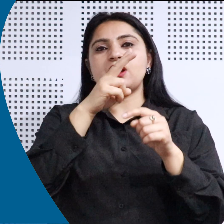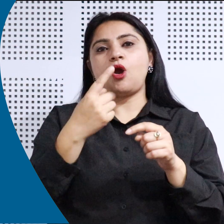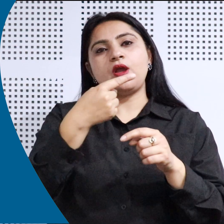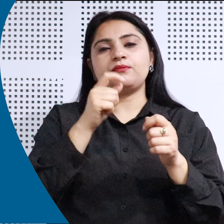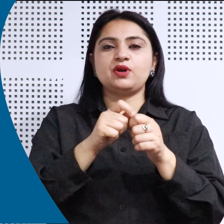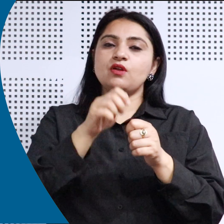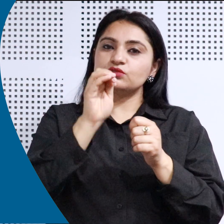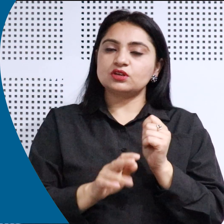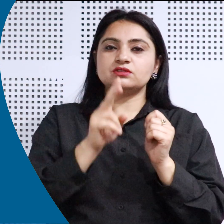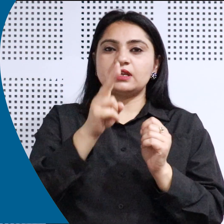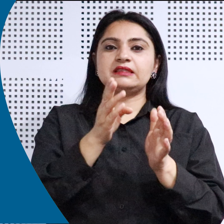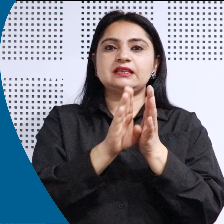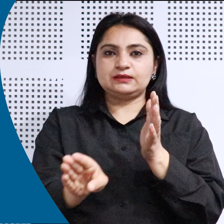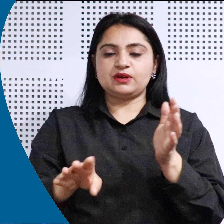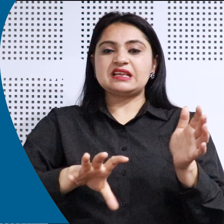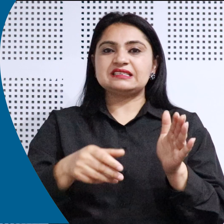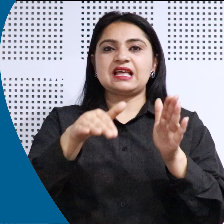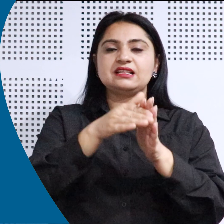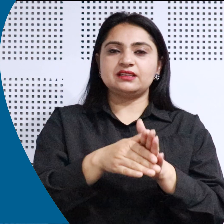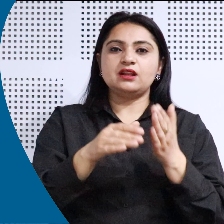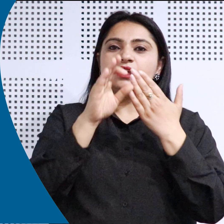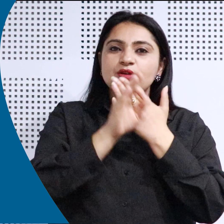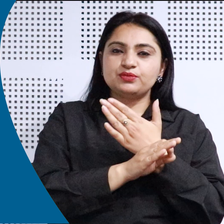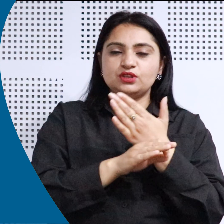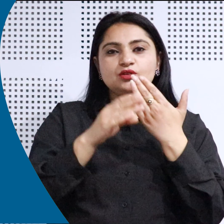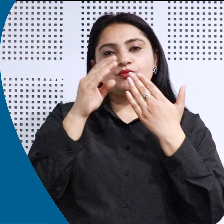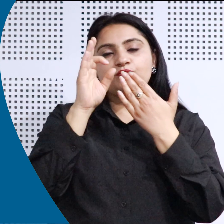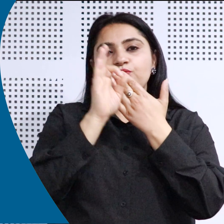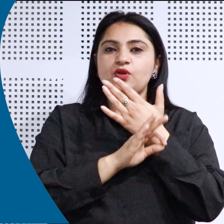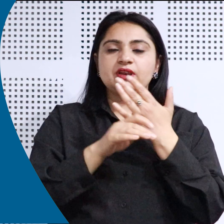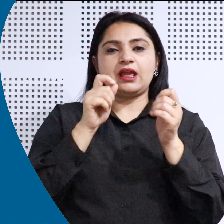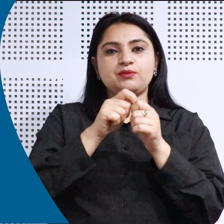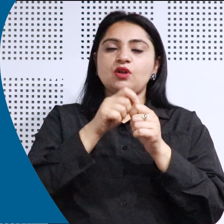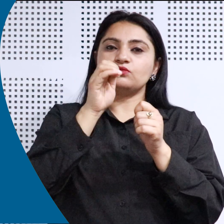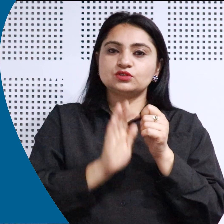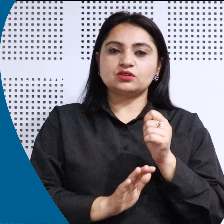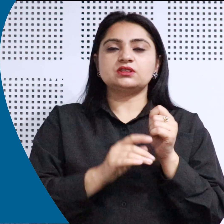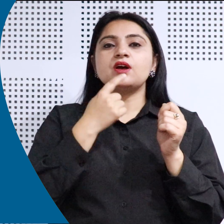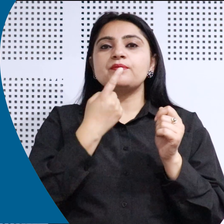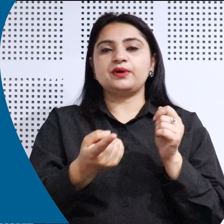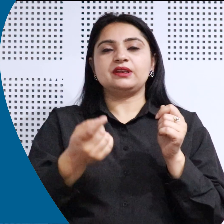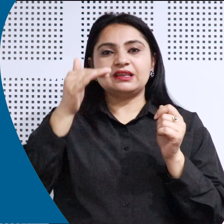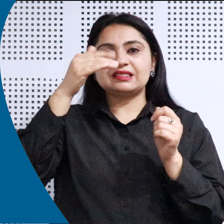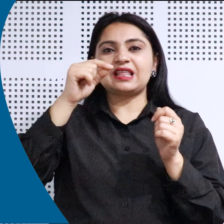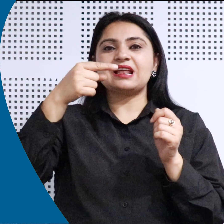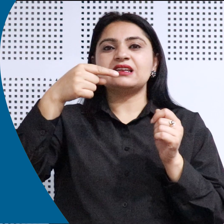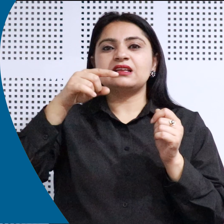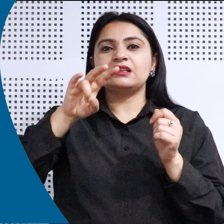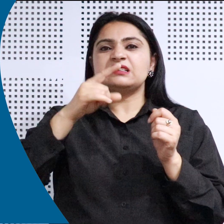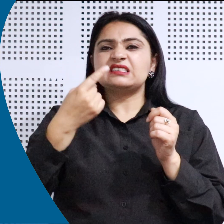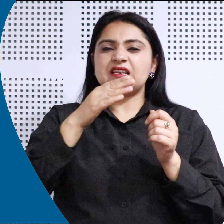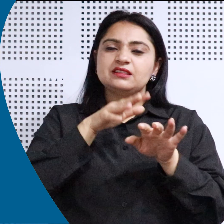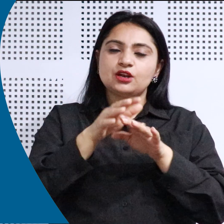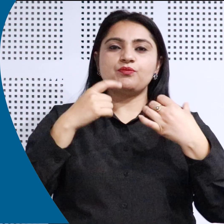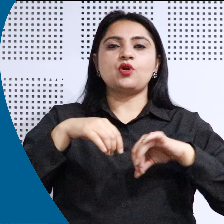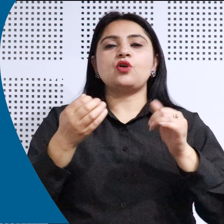सक्छन्। ऐन मार्फत स्थानीय तहले विधि प्रक्रिया बनाउन सक्ने भए पनि तानसेन नगरपालिकाले अधिकतम प्रयोग गर्न नसकेको